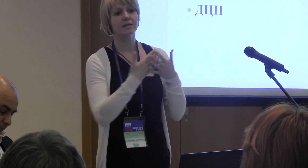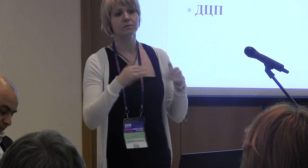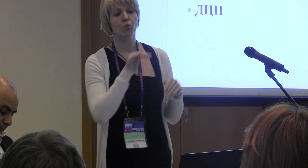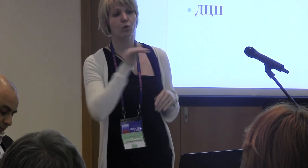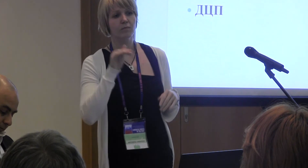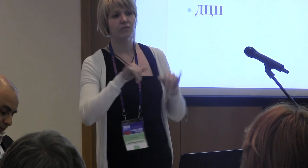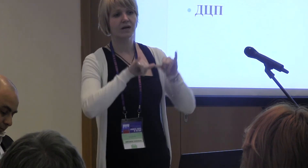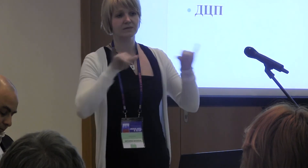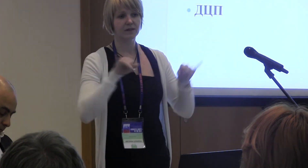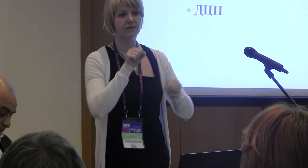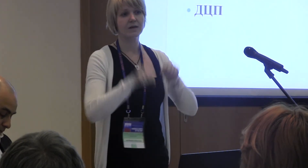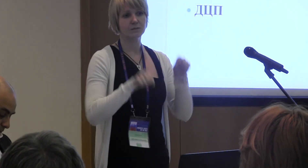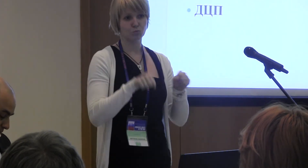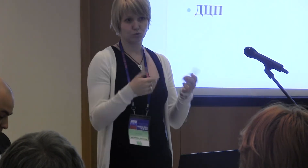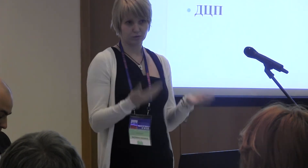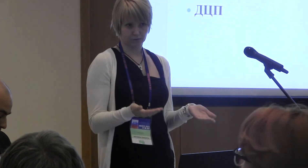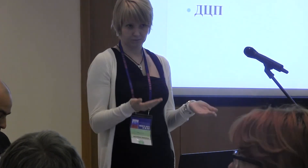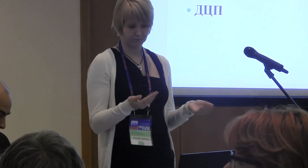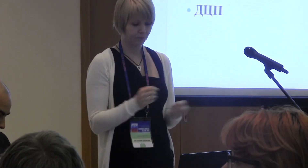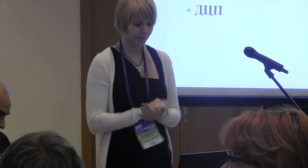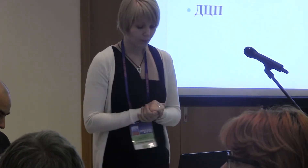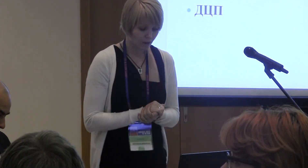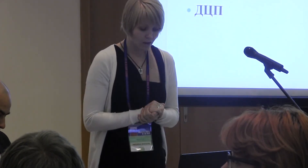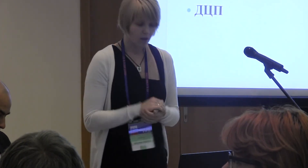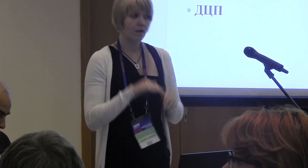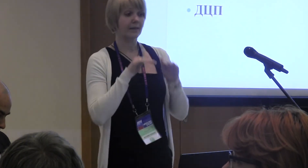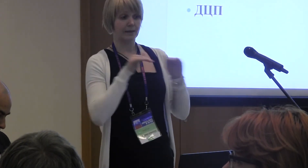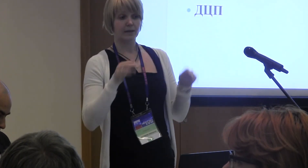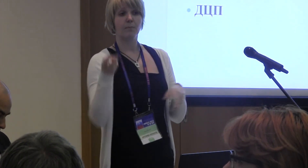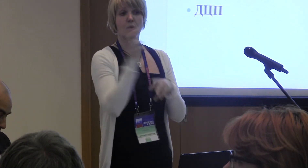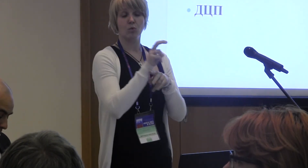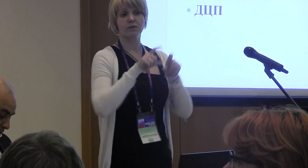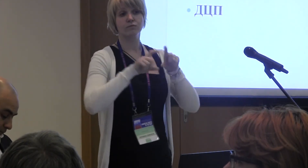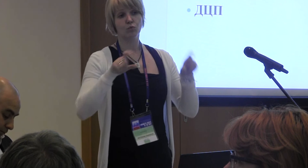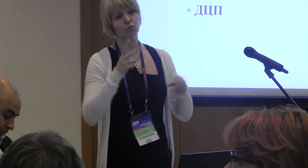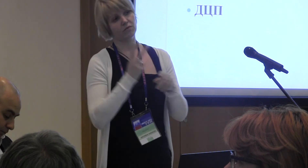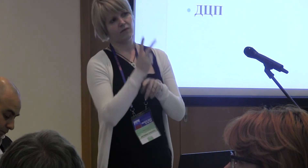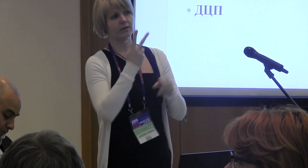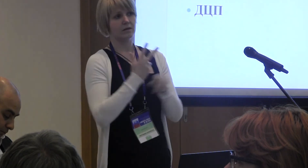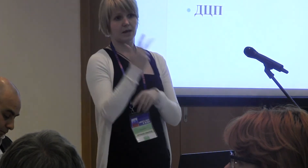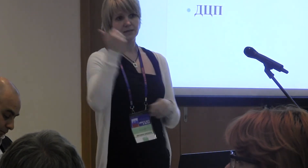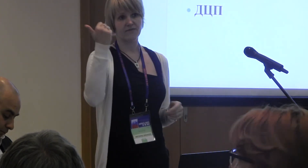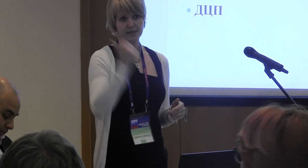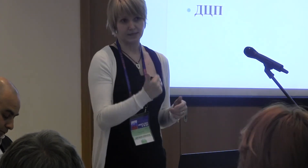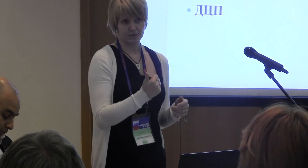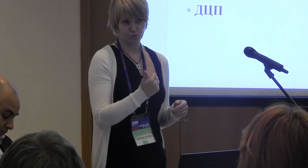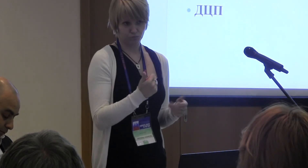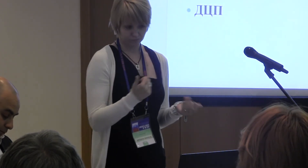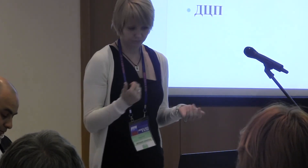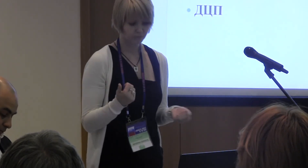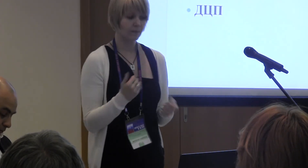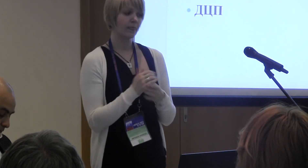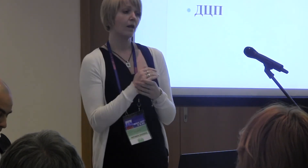Основная проблема в том, что все эти дети очень разные. У них разный уровень развития и разные потенциальные возможности.